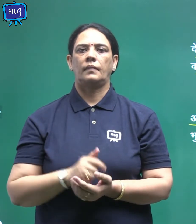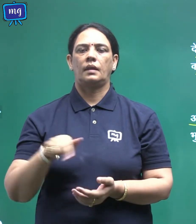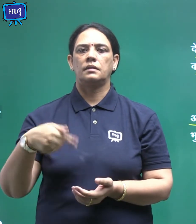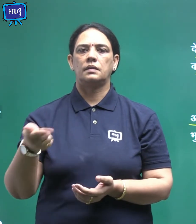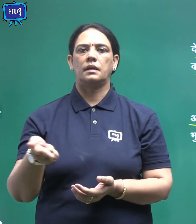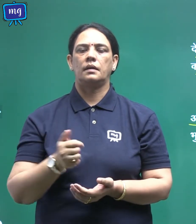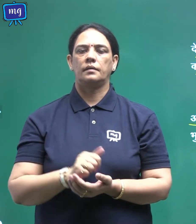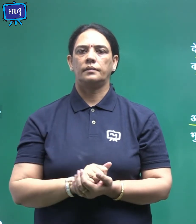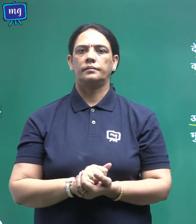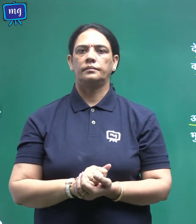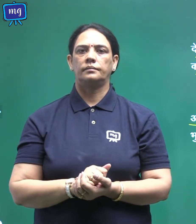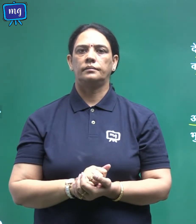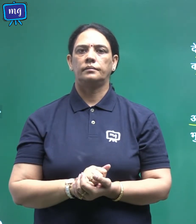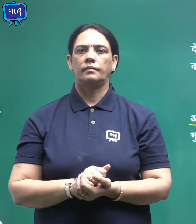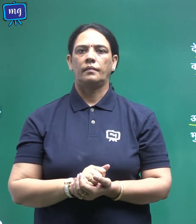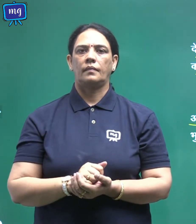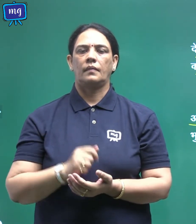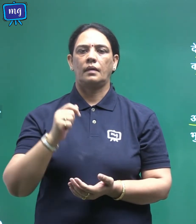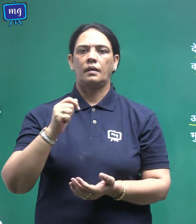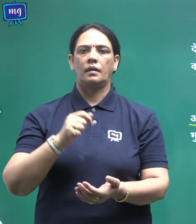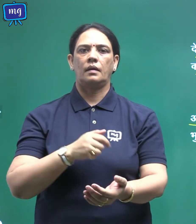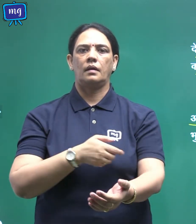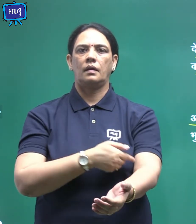अतः विनोद को